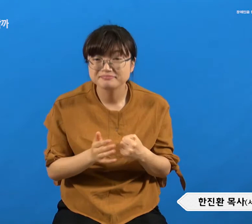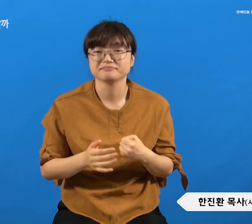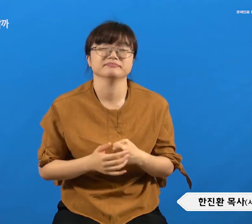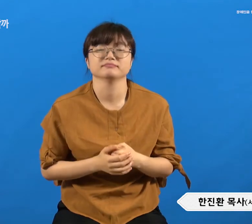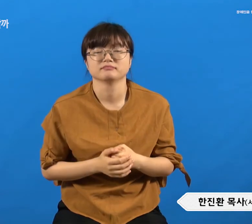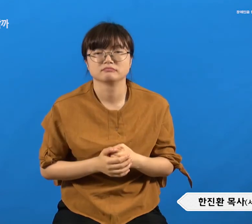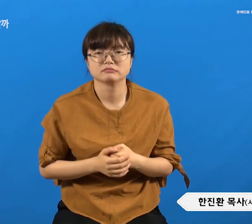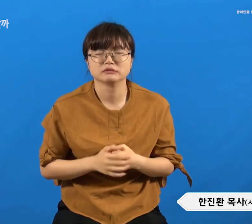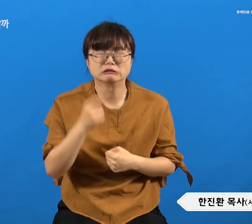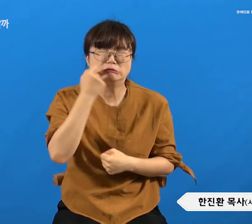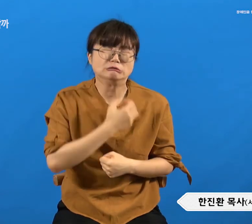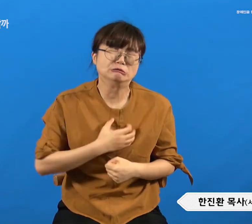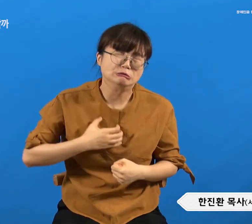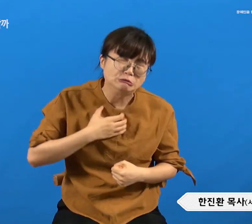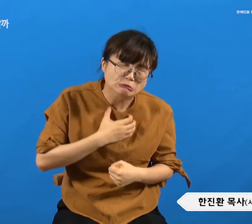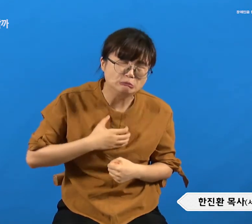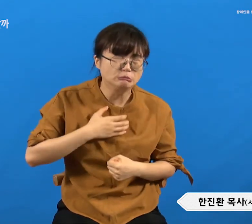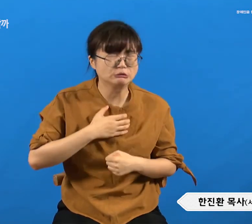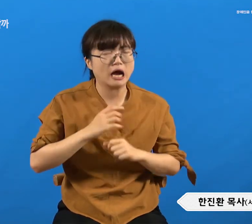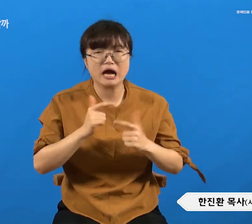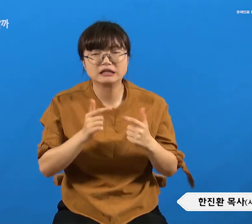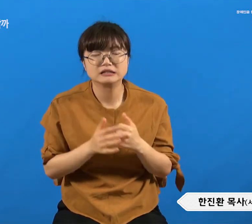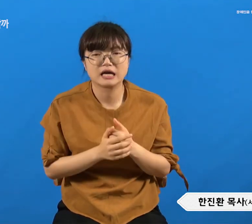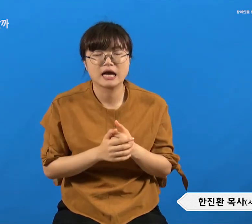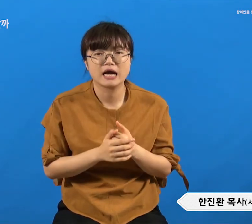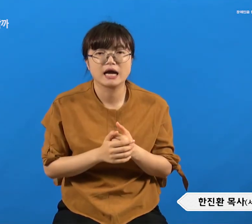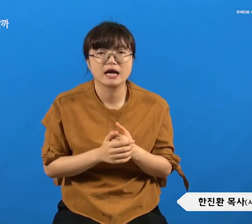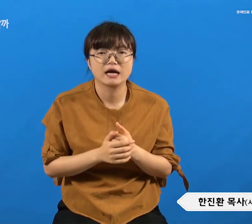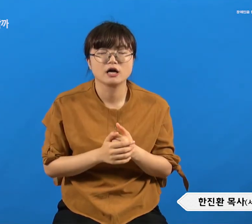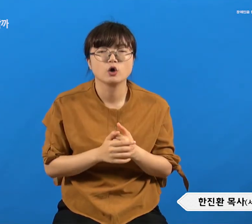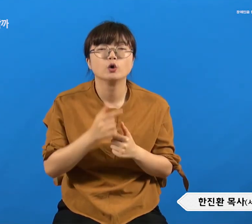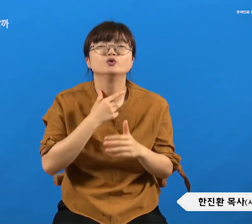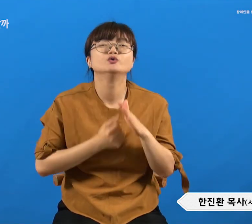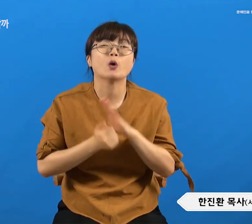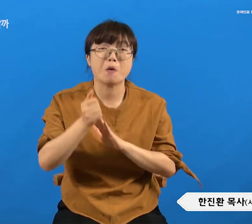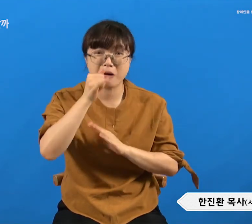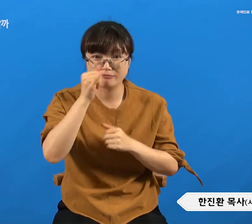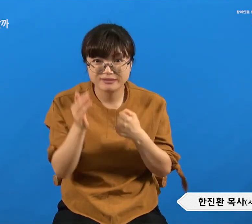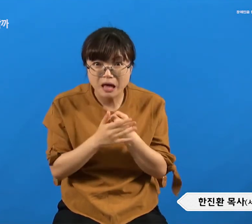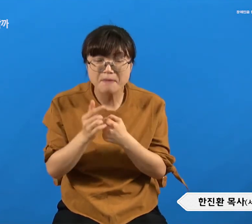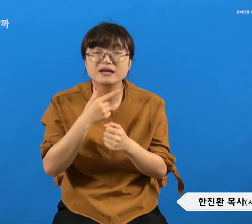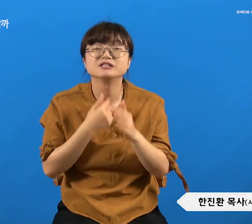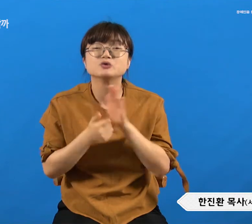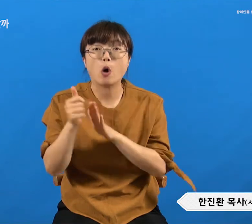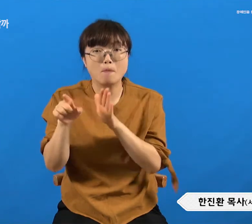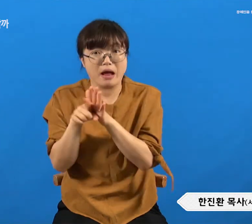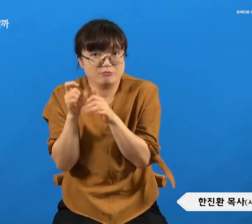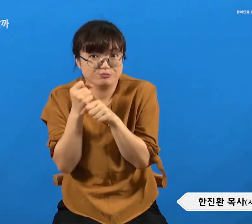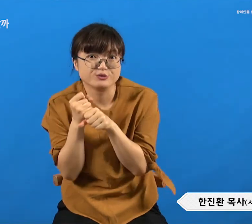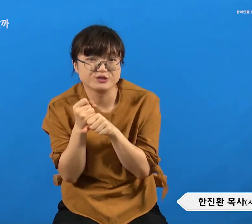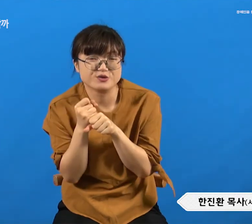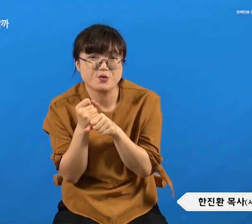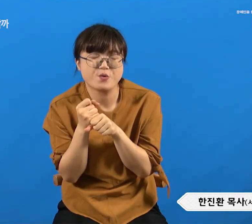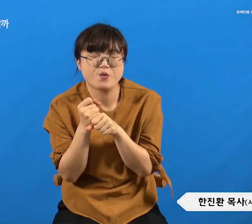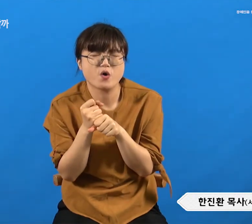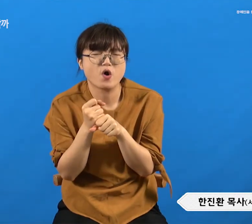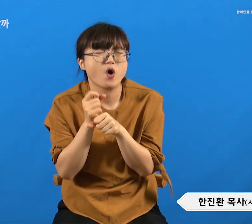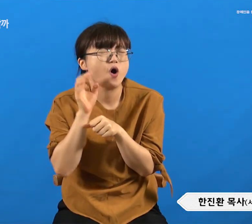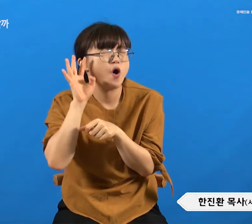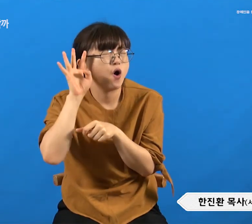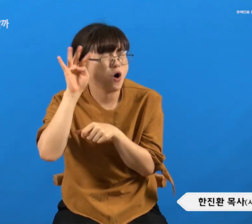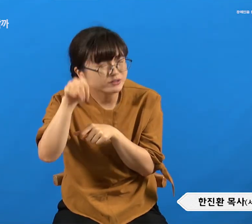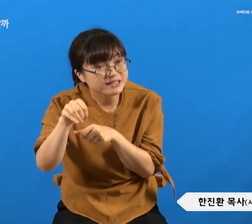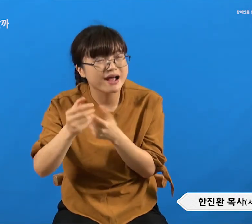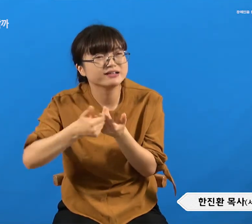그러니까 서글픈 것이 아니라 우리에게는 찬란한 소망이 있기 때문에 그 소망을 붙들고 그러나 이제